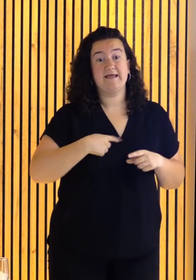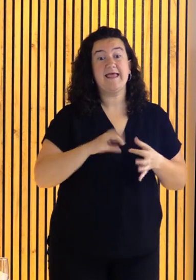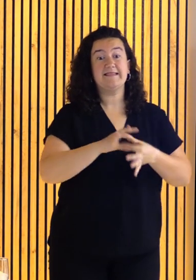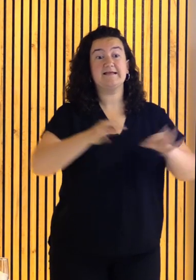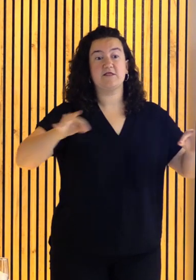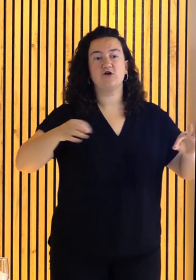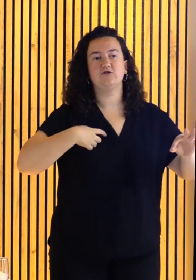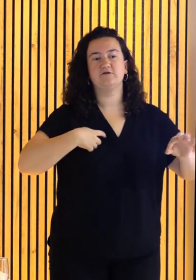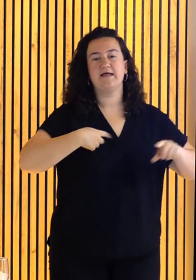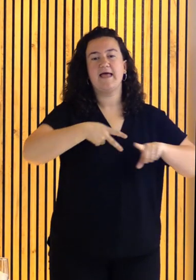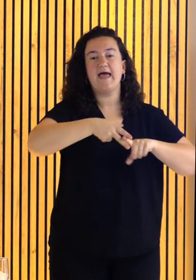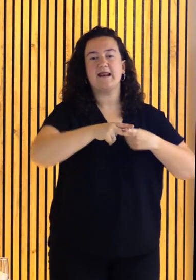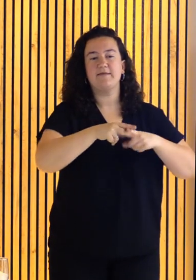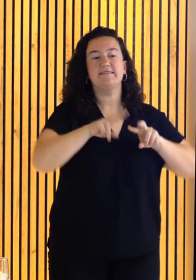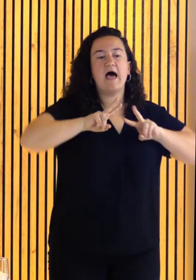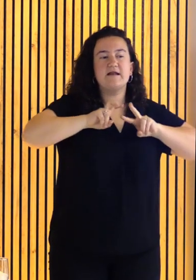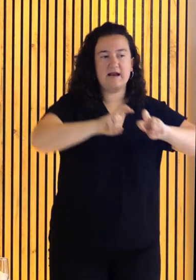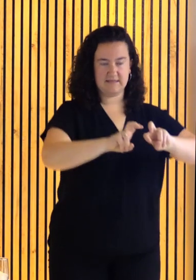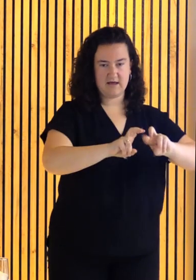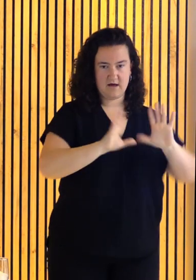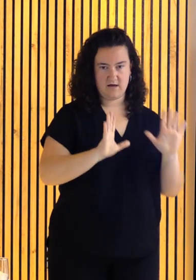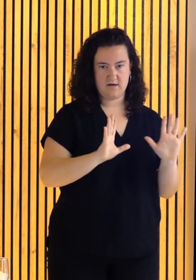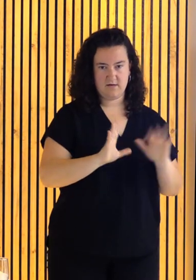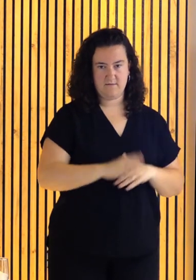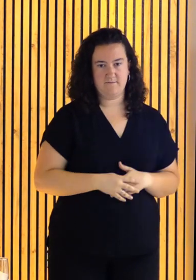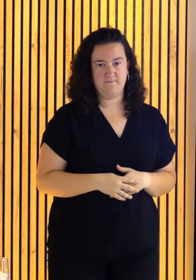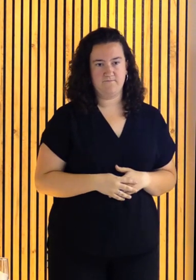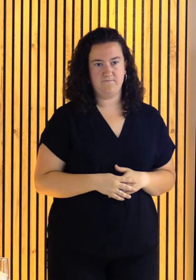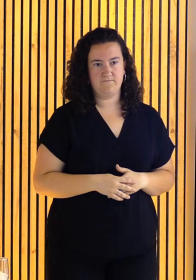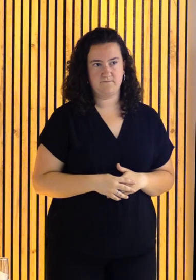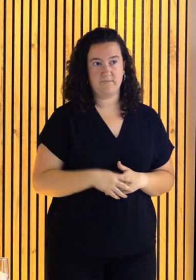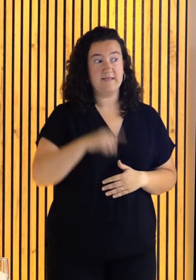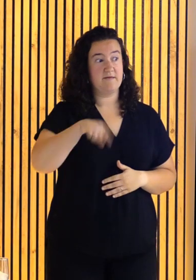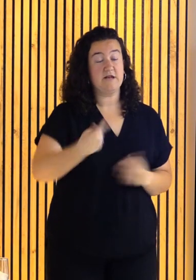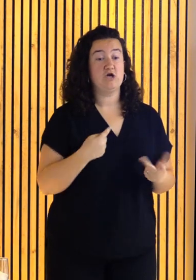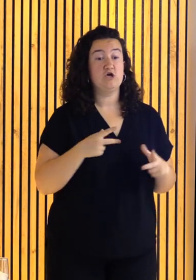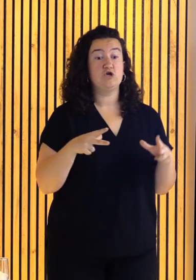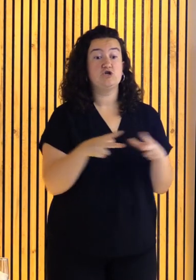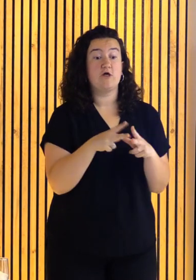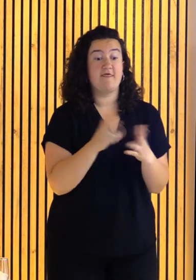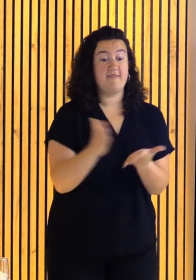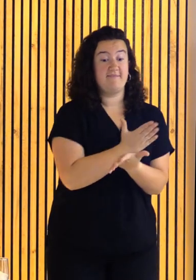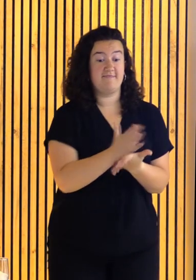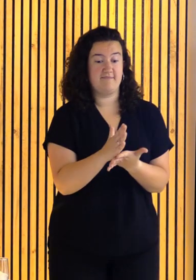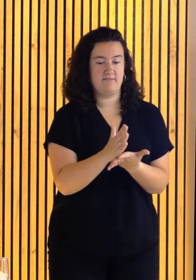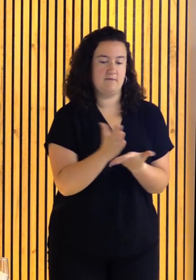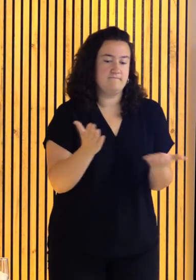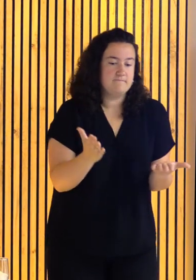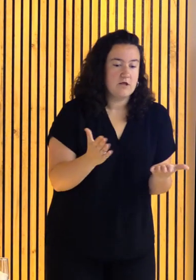interseksionalitatea, eta edo, bueno, bestele esan da, ba, gizarte desberdinkeriak modu konplexuago